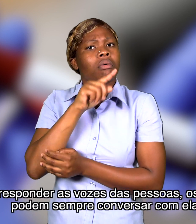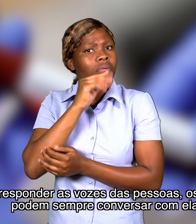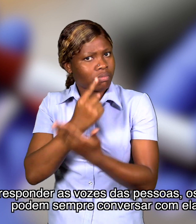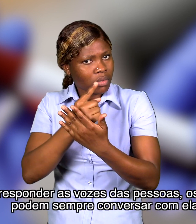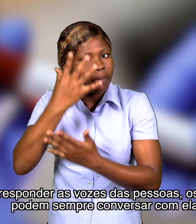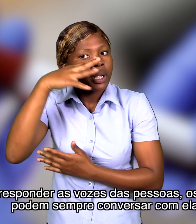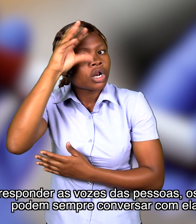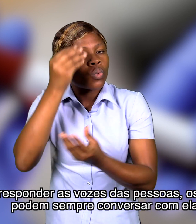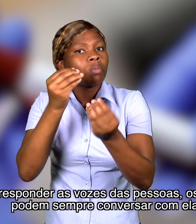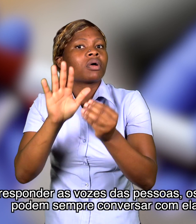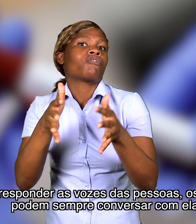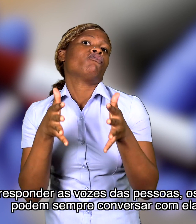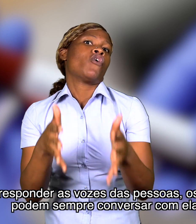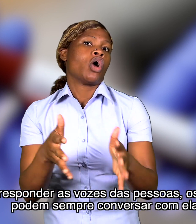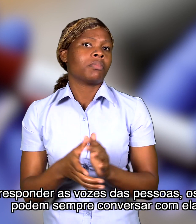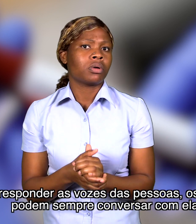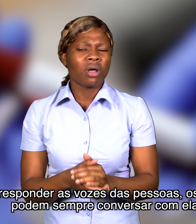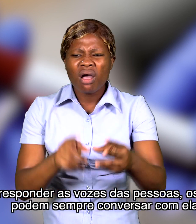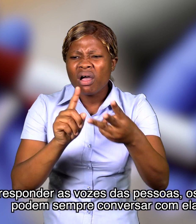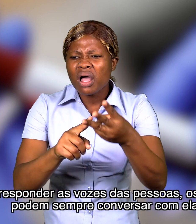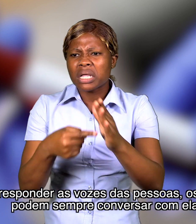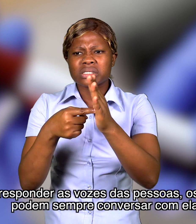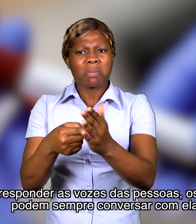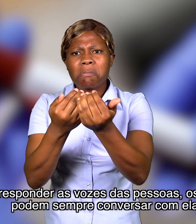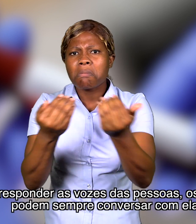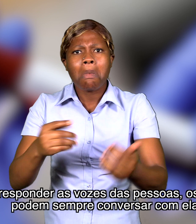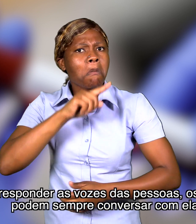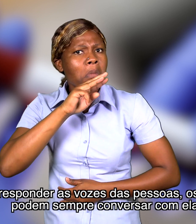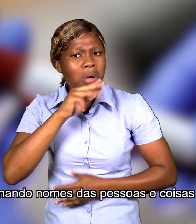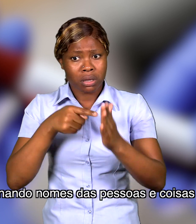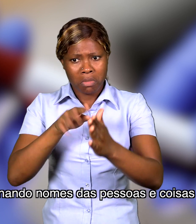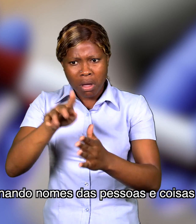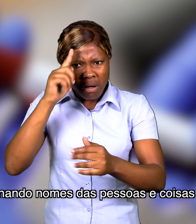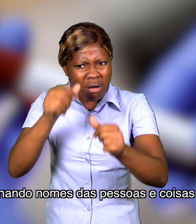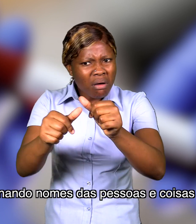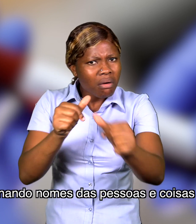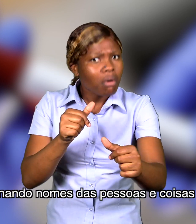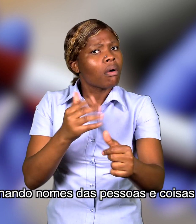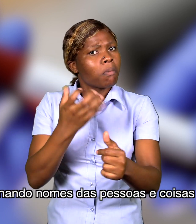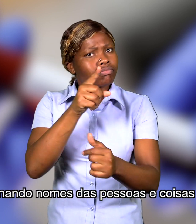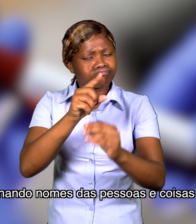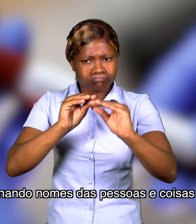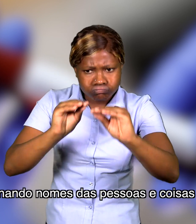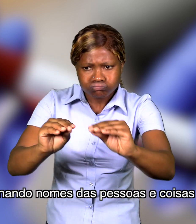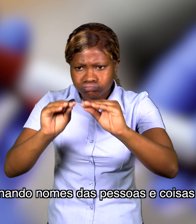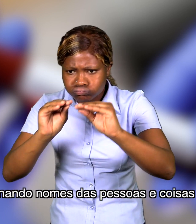responder as vozes das pessoas, os pais podem sempre conversar com ela, ensinando o nome das pessoas e coisas à volta.